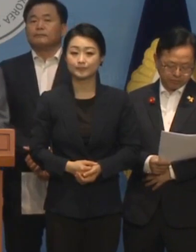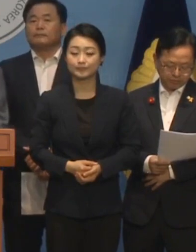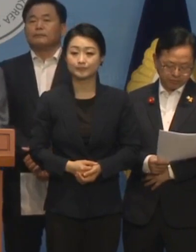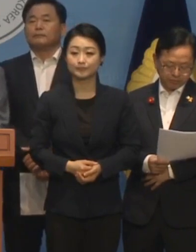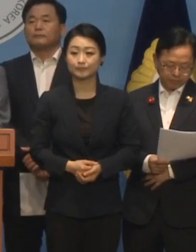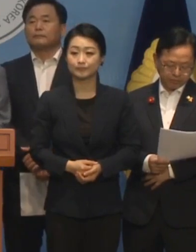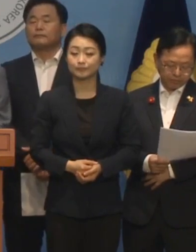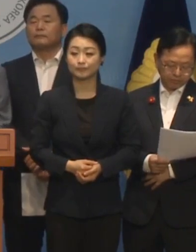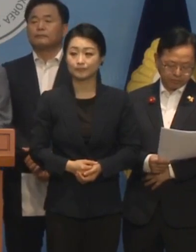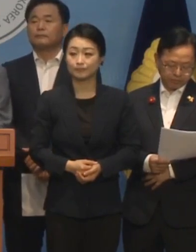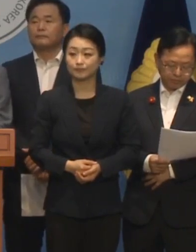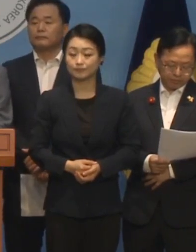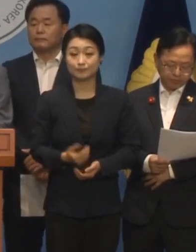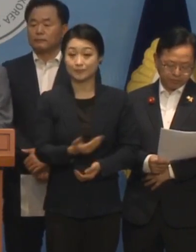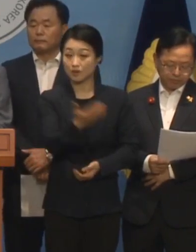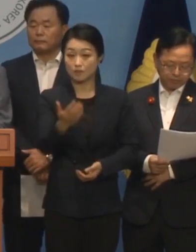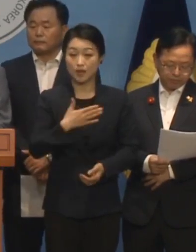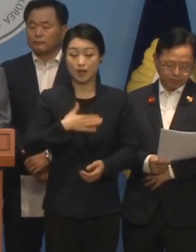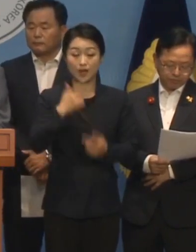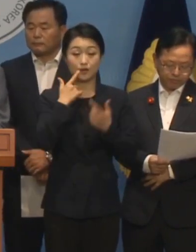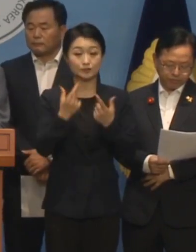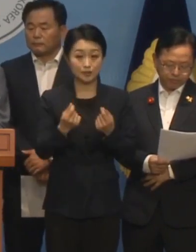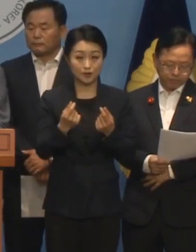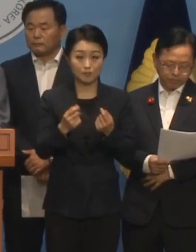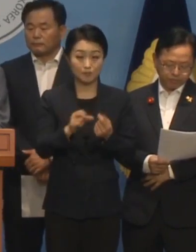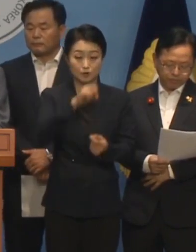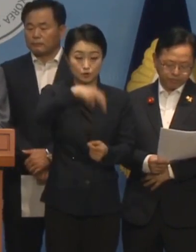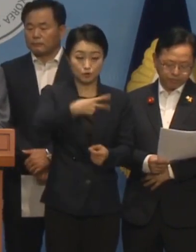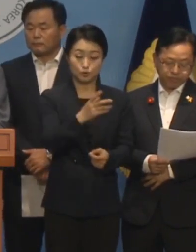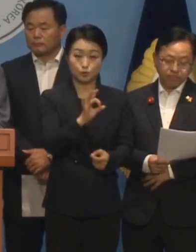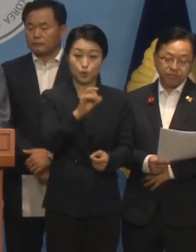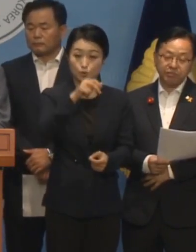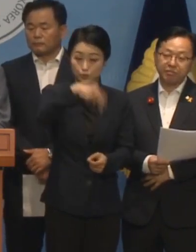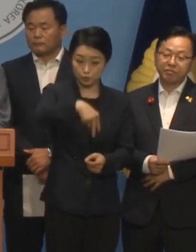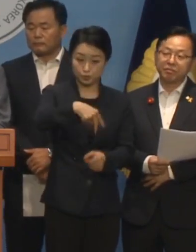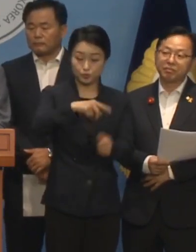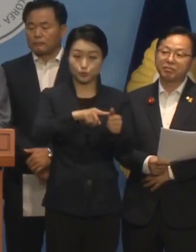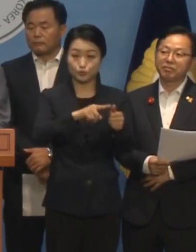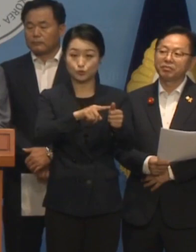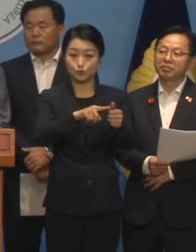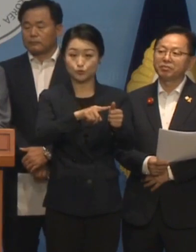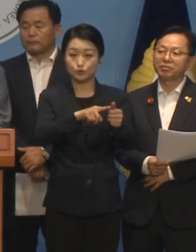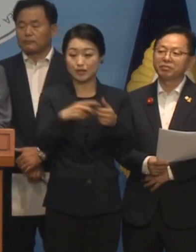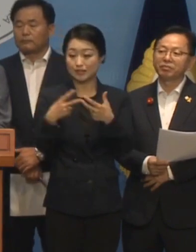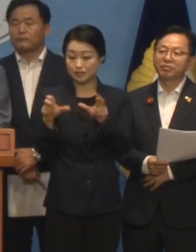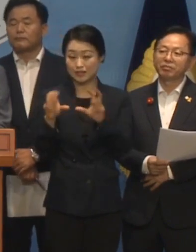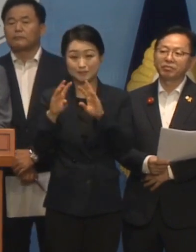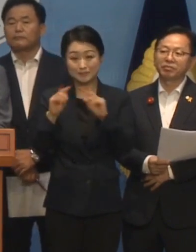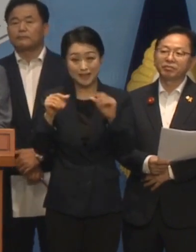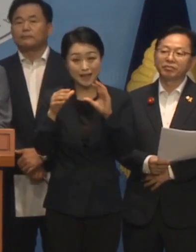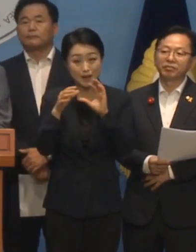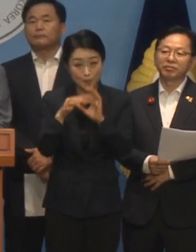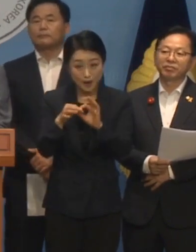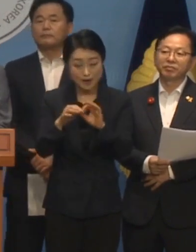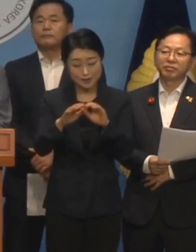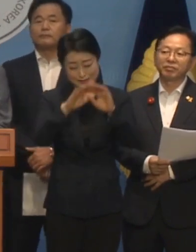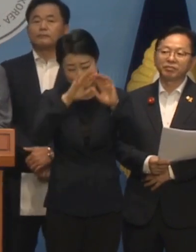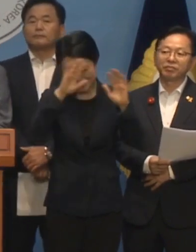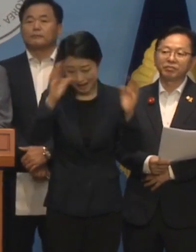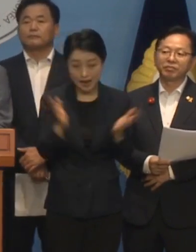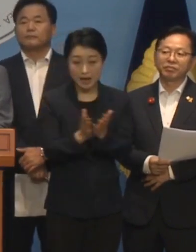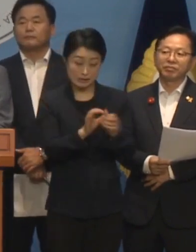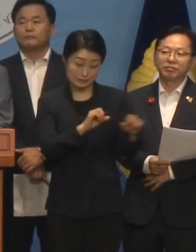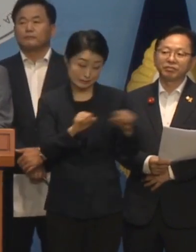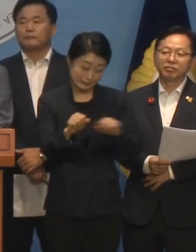네, 주지하다시피 유동규는 대장동 사건 초기부터 거의 모든 과정에